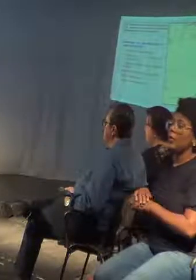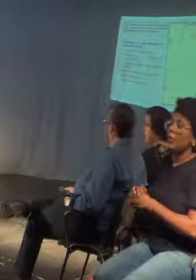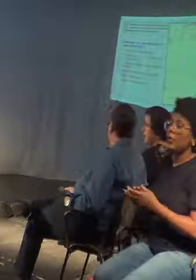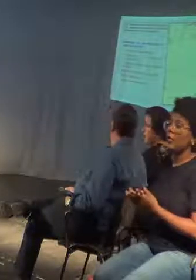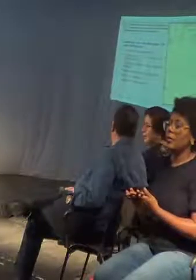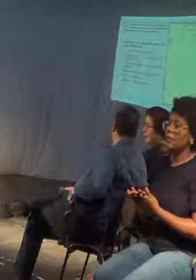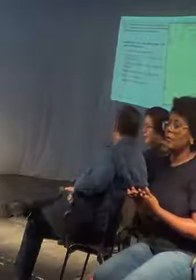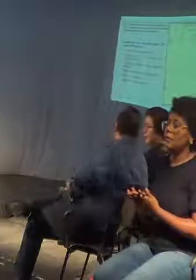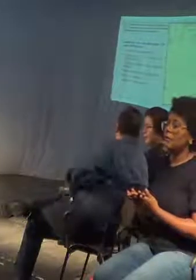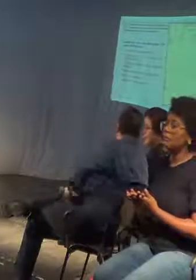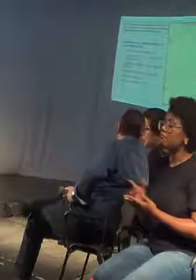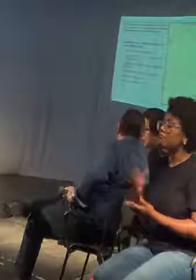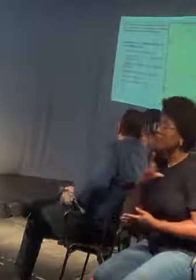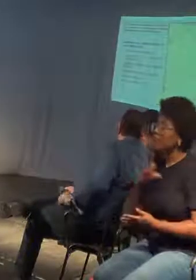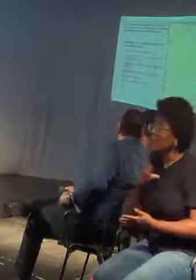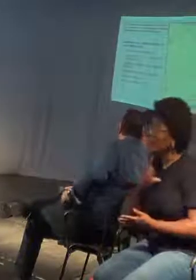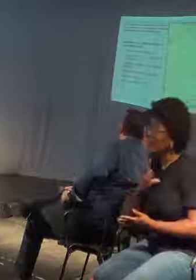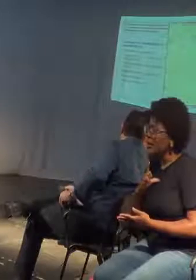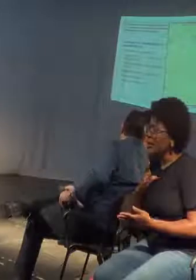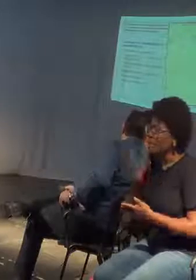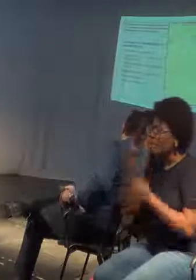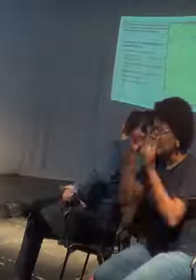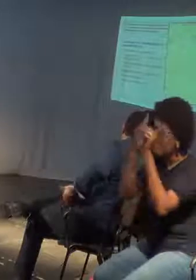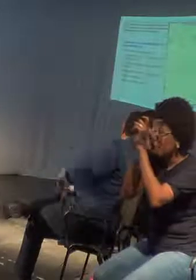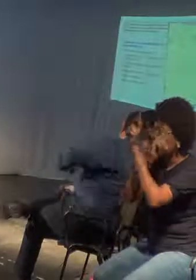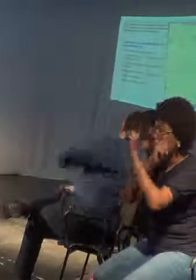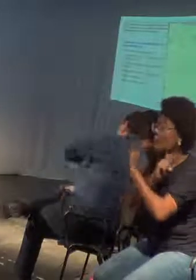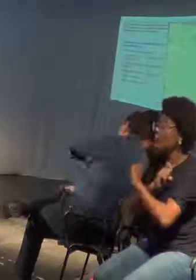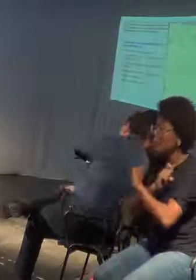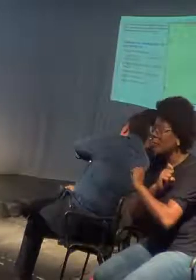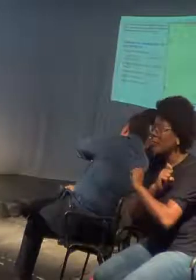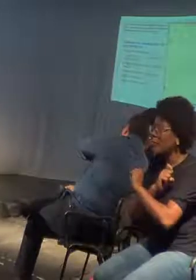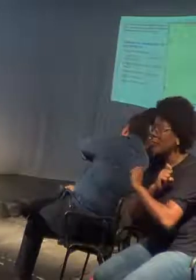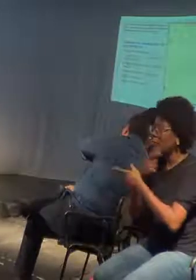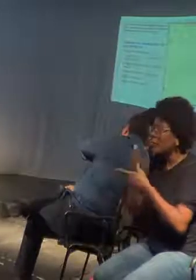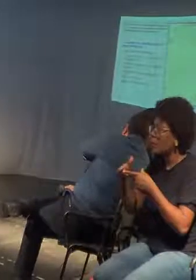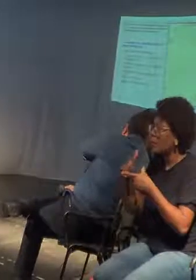A gente tem aqui situações, por exemplo, a gente tem uma demanda grande